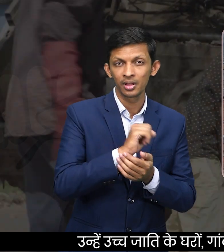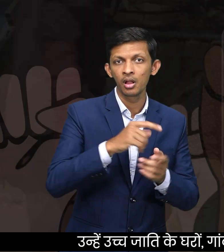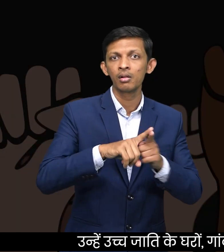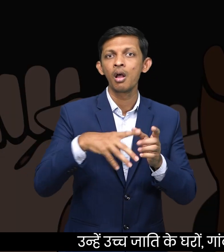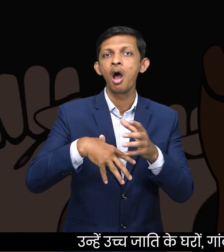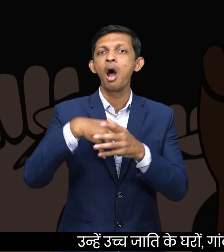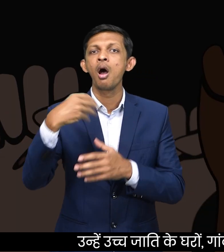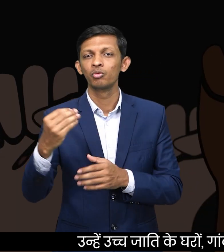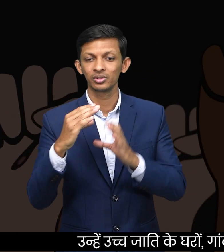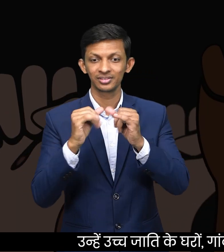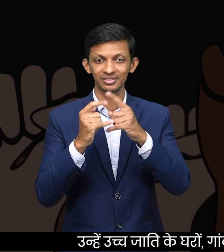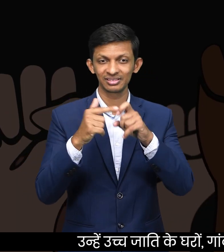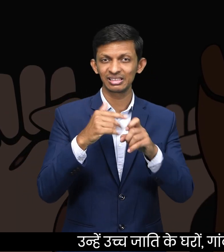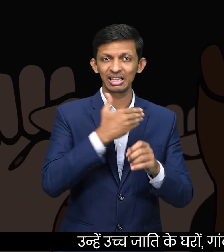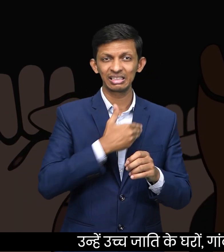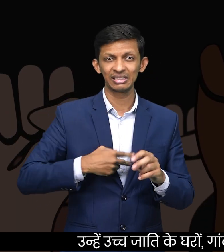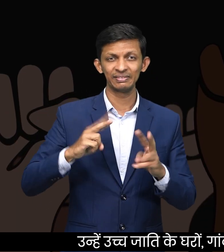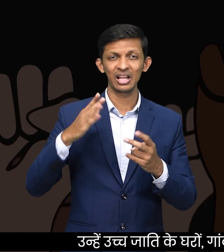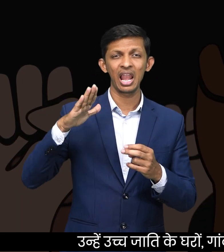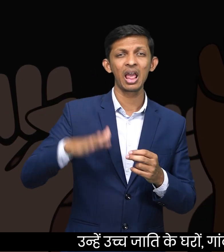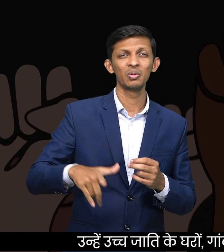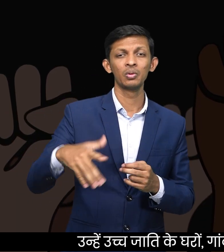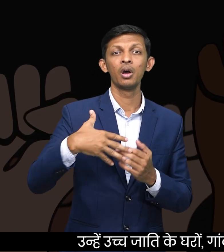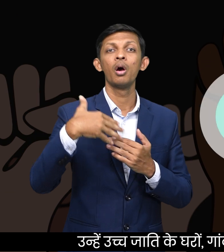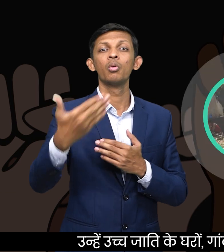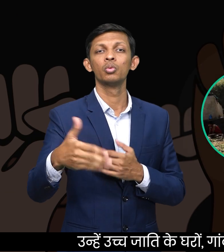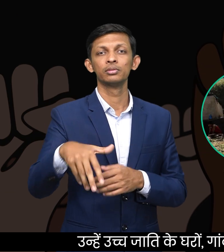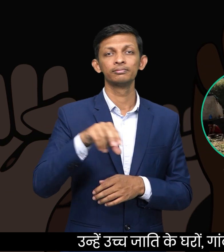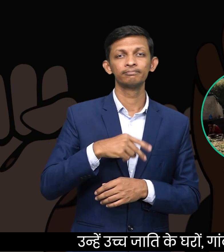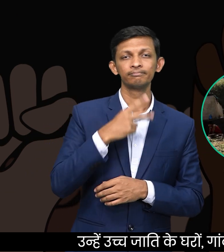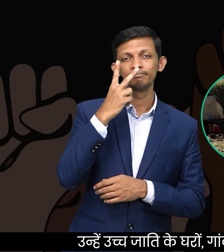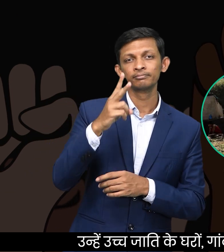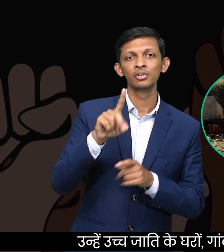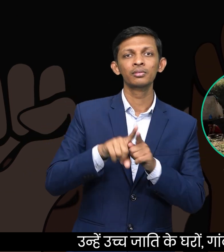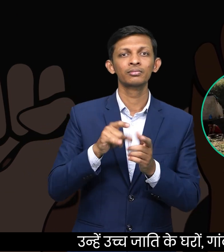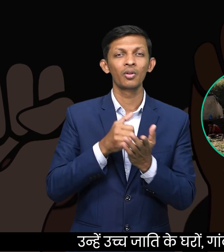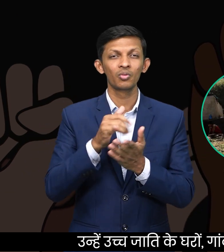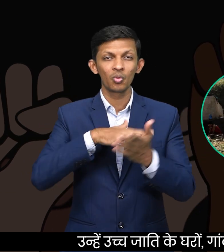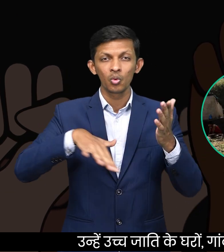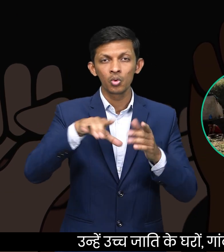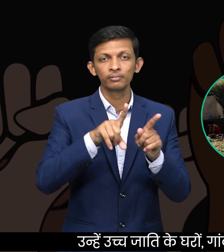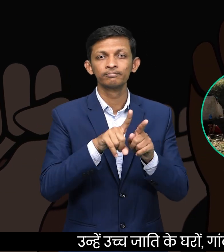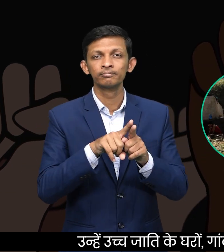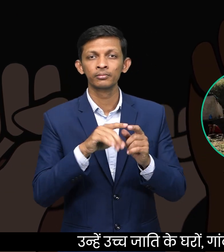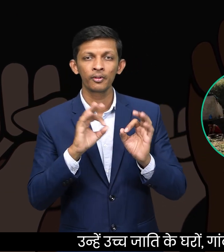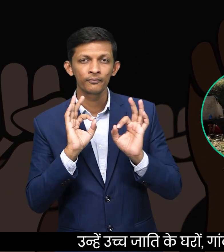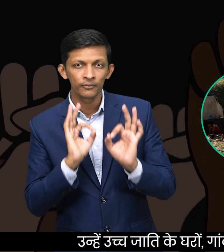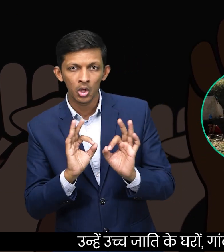उन्हें उचित जाति के घरों, गांव के कुओं और मंदिरों से बाहर रखा जाता था और